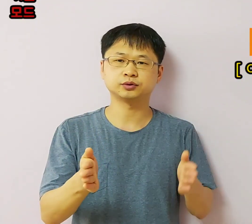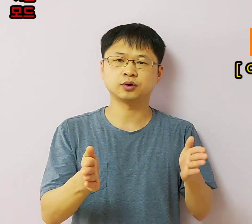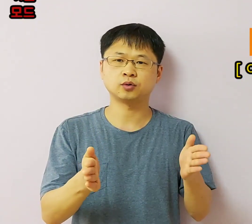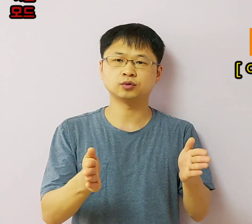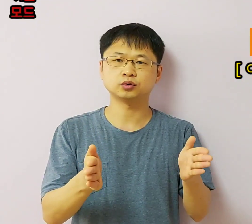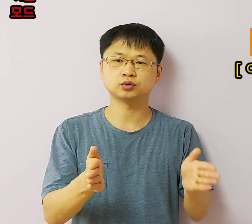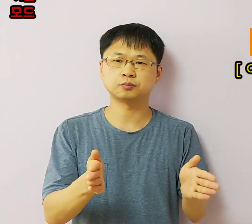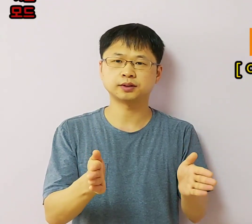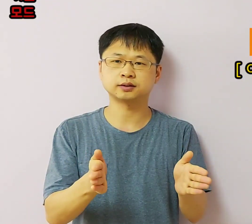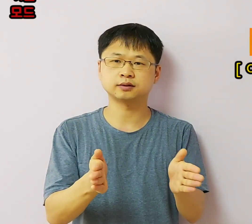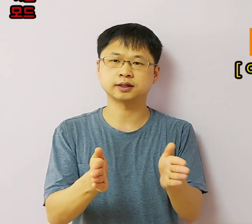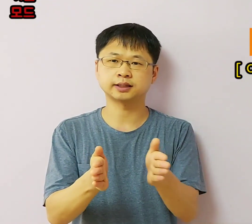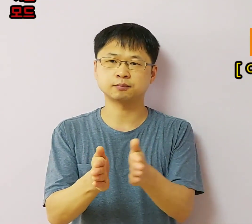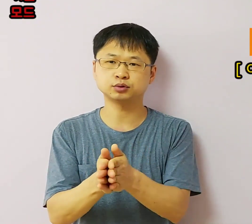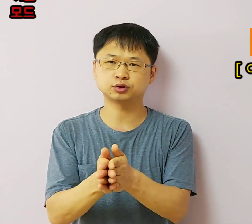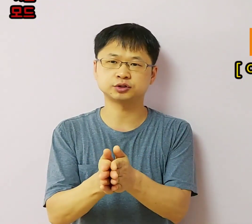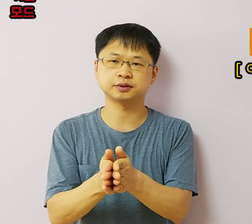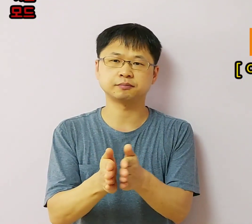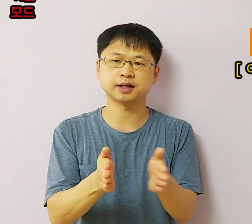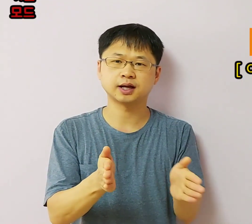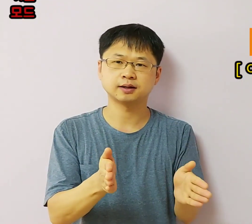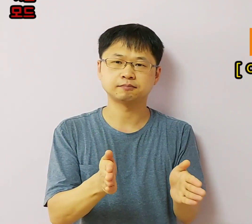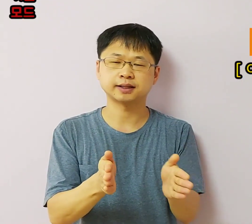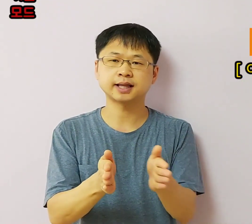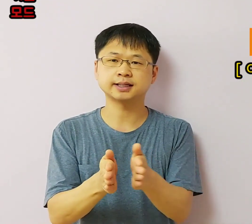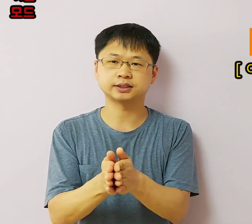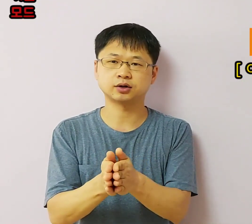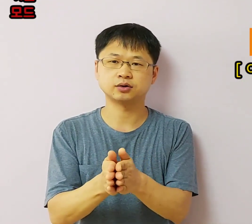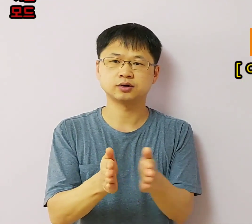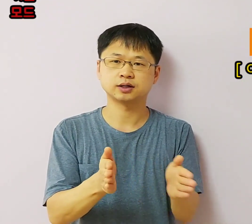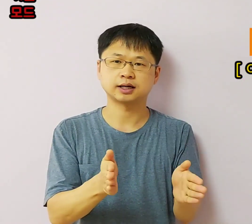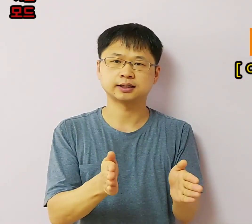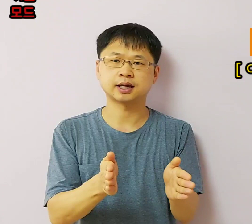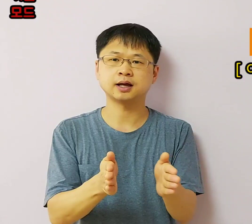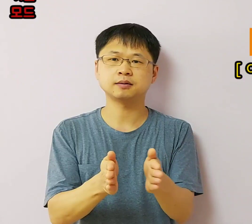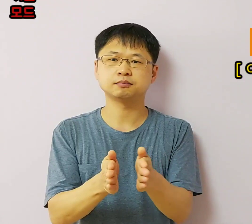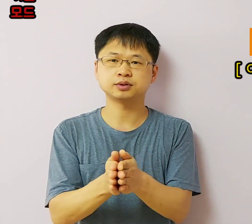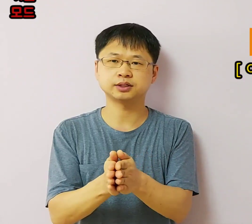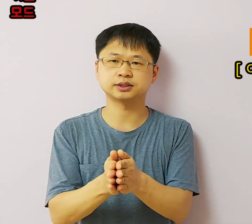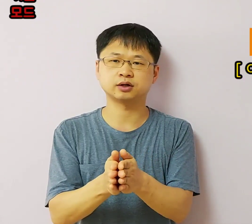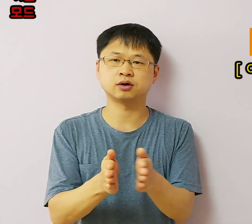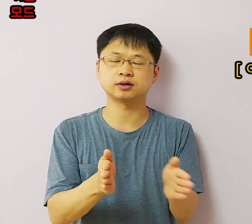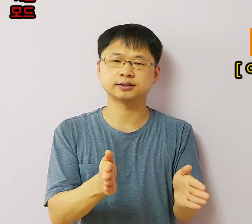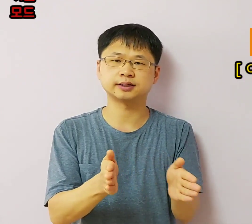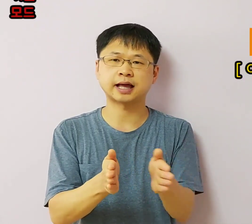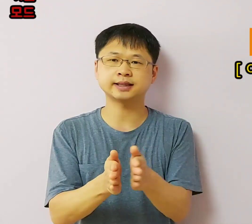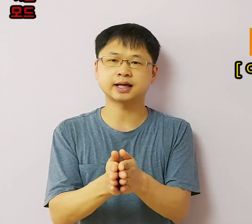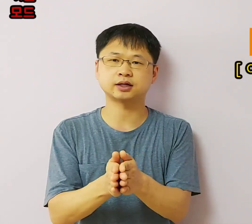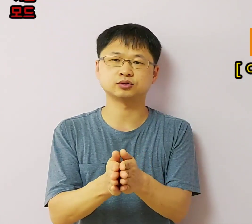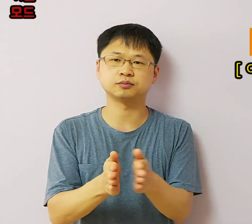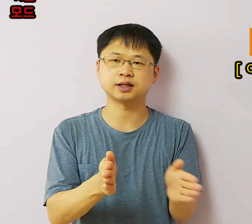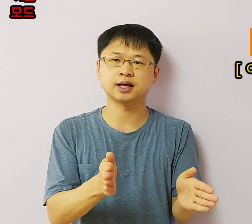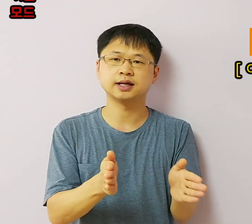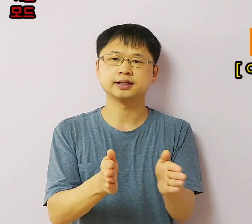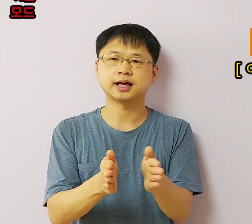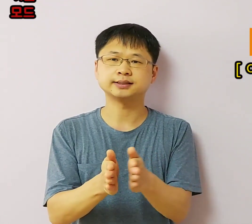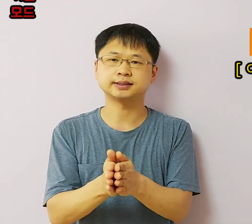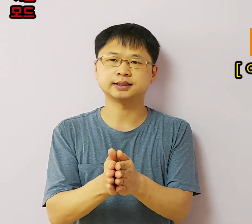세워주시고요. 오른손 손바닥을 거기 갖다 붙여주시면 됩니다. 맞닿았죠. 갖다 붙었죠. 그래서 닿다라는 수어입니다.